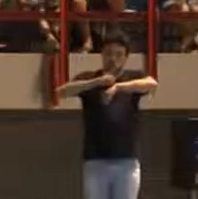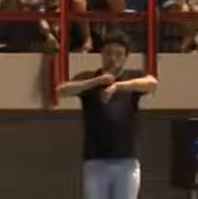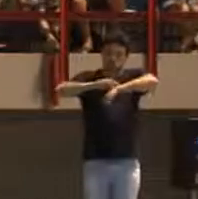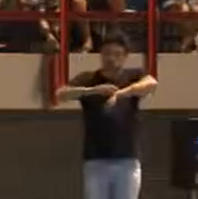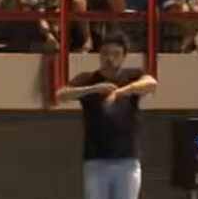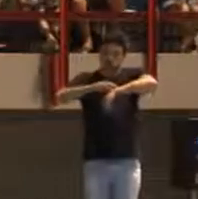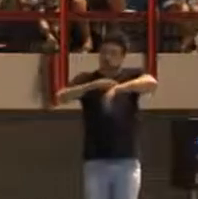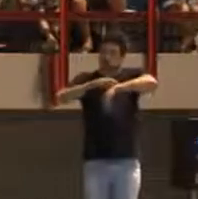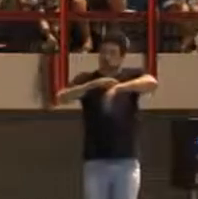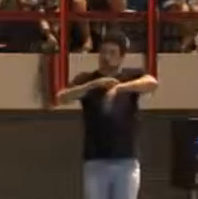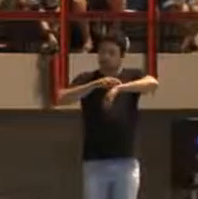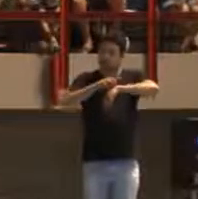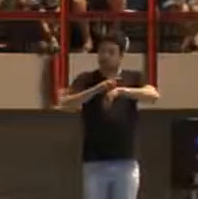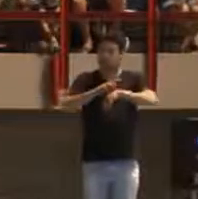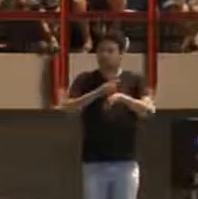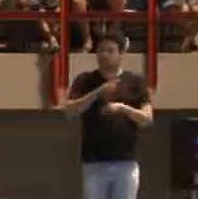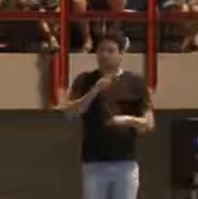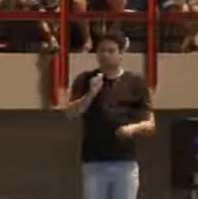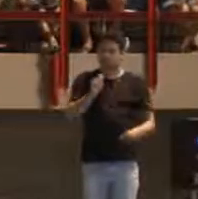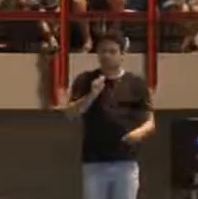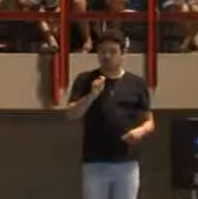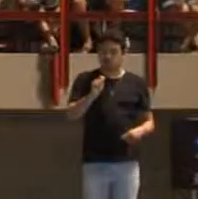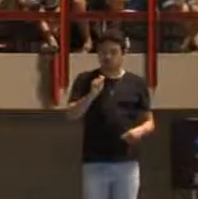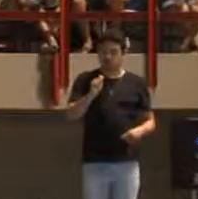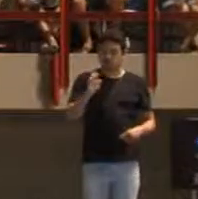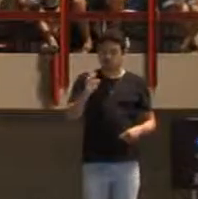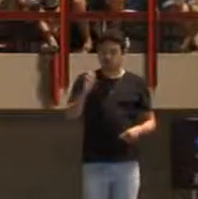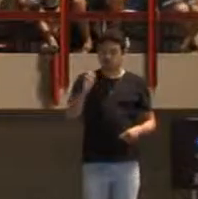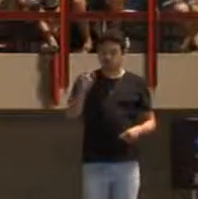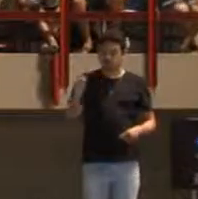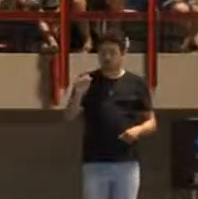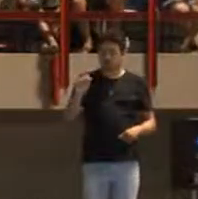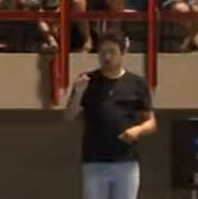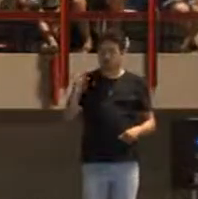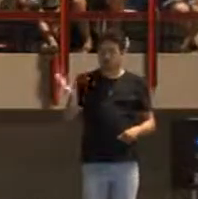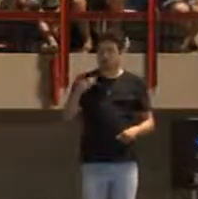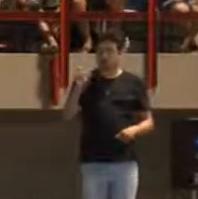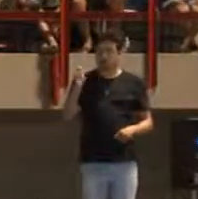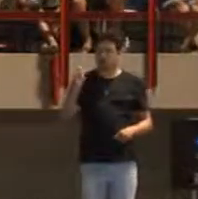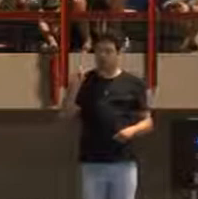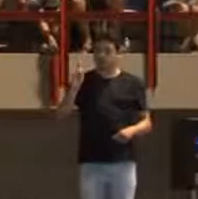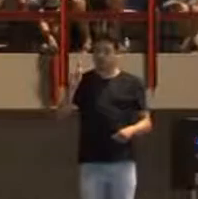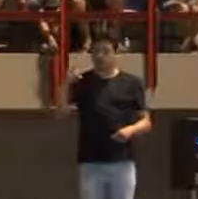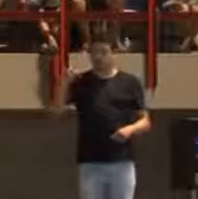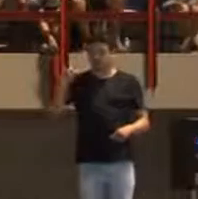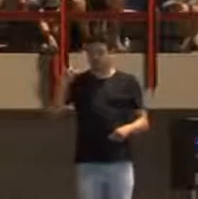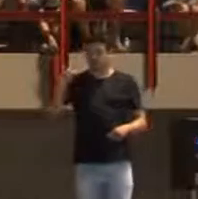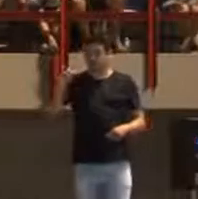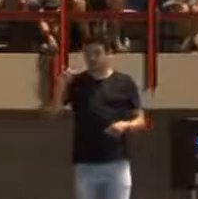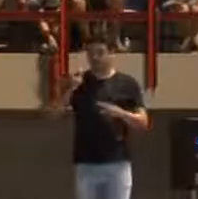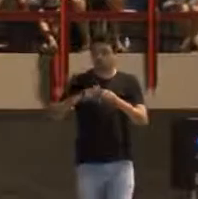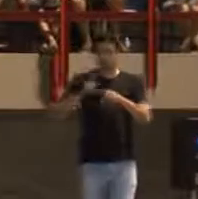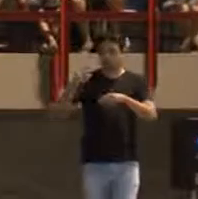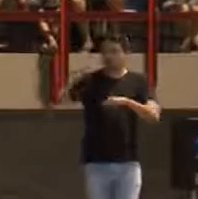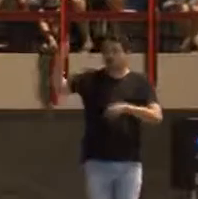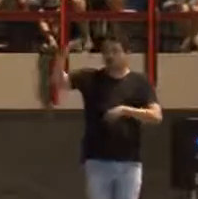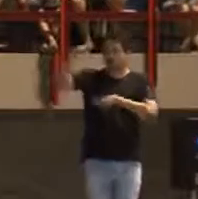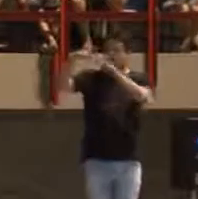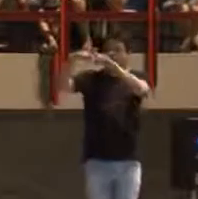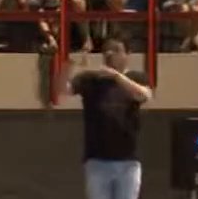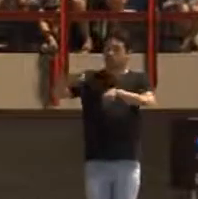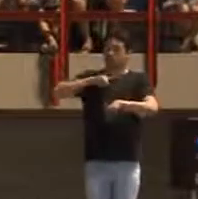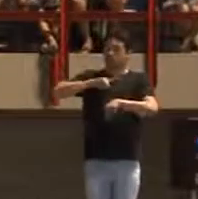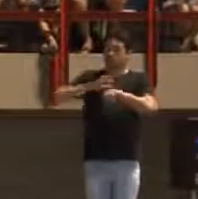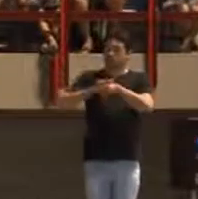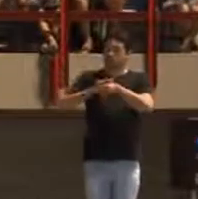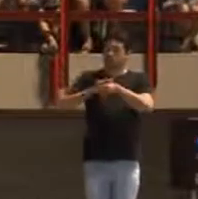mosquito Aedes aegypti. Vamos fazer um acordo. O mosquito não causa a doença, viu, pessoal? Pelo